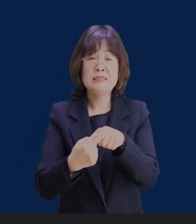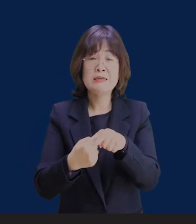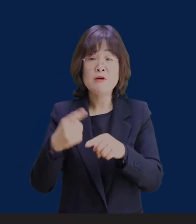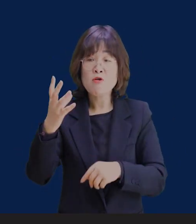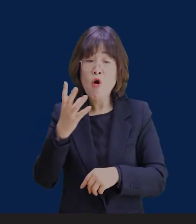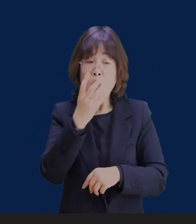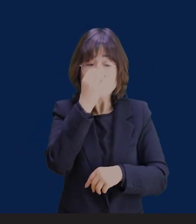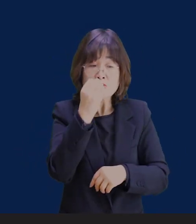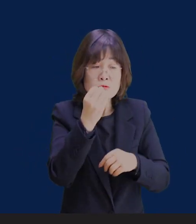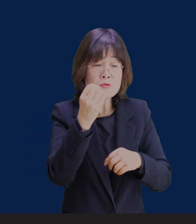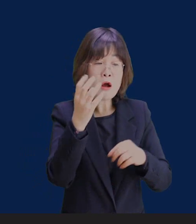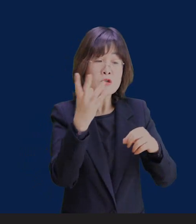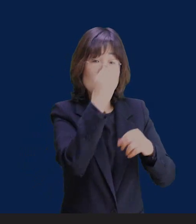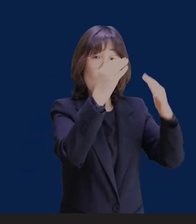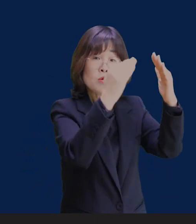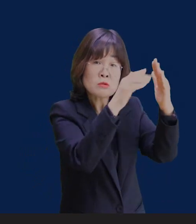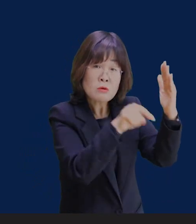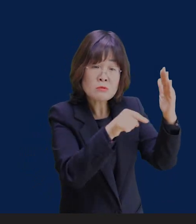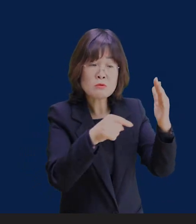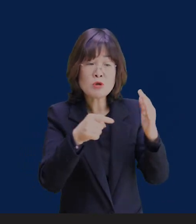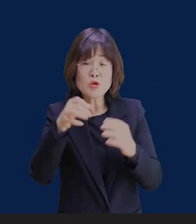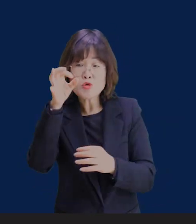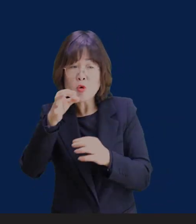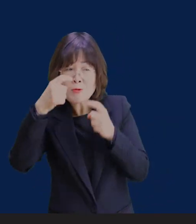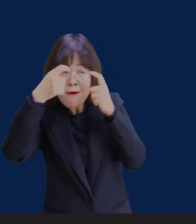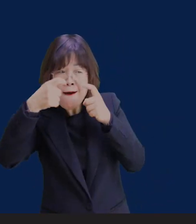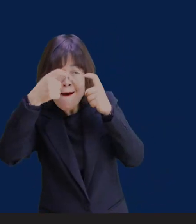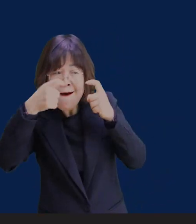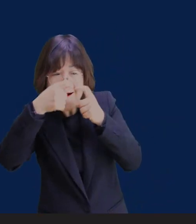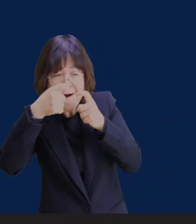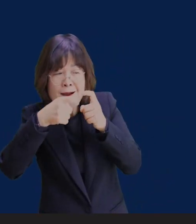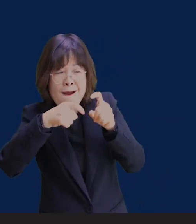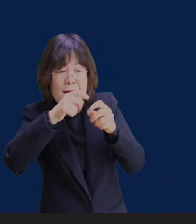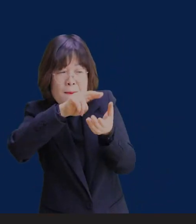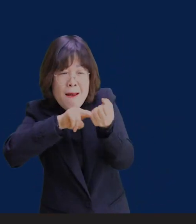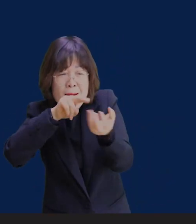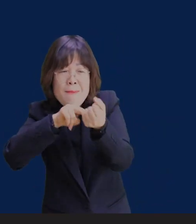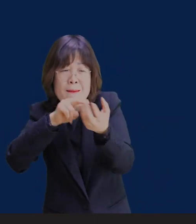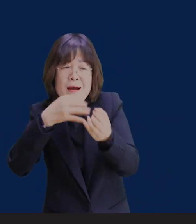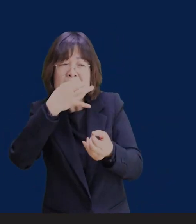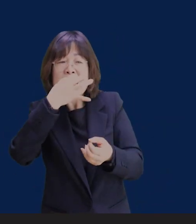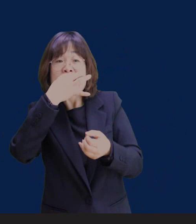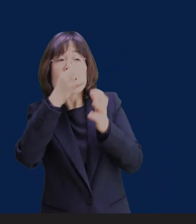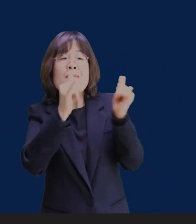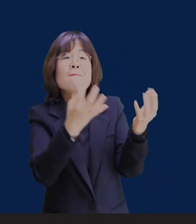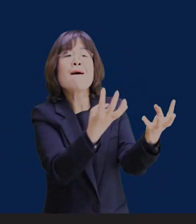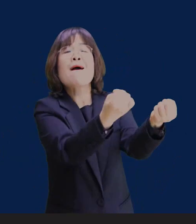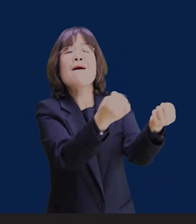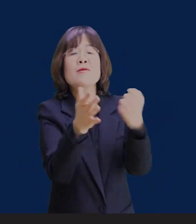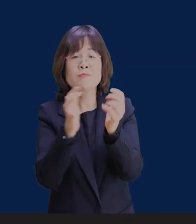만 것입니다. 거룩한 성전이 돈에 눈이 먼 이들의 소굴이 되고 만 것이죠. 이러한 모습에